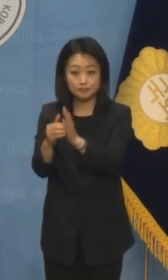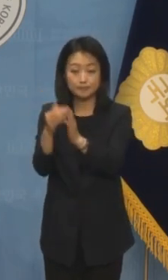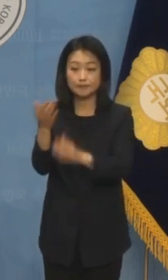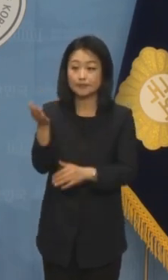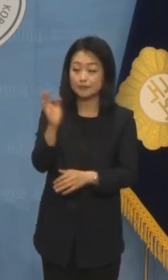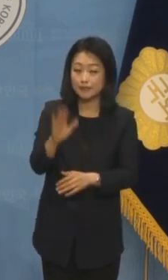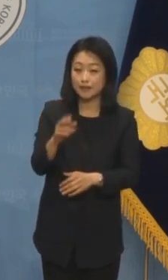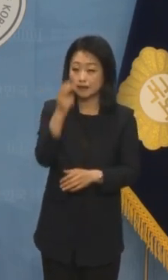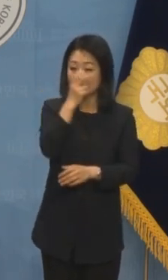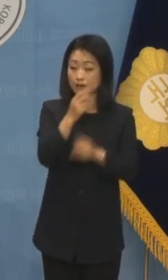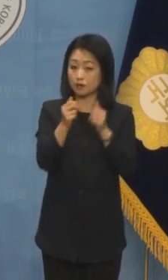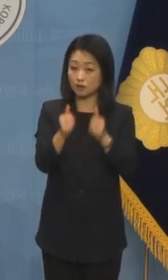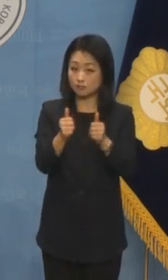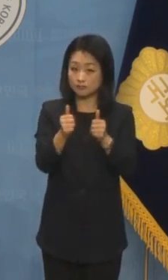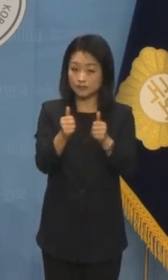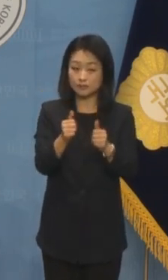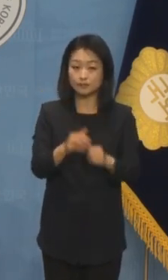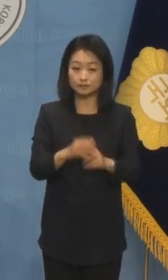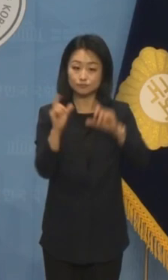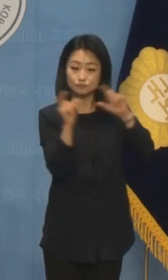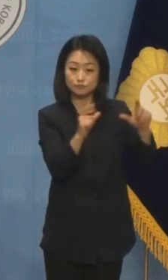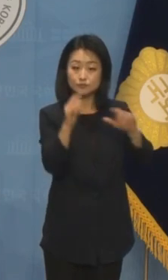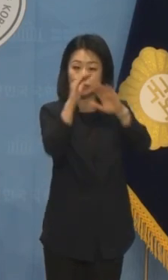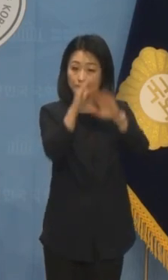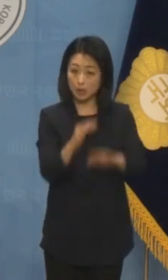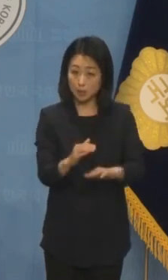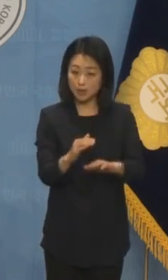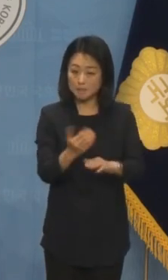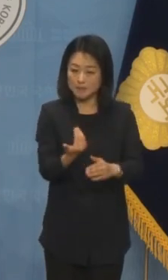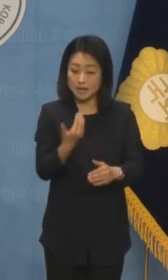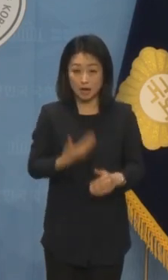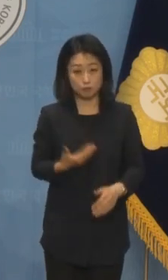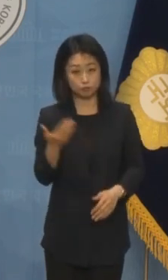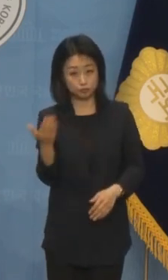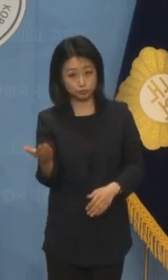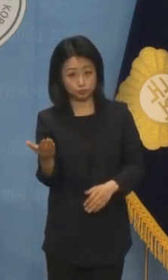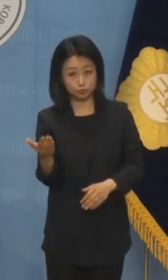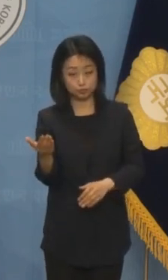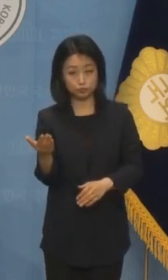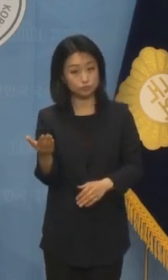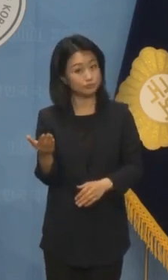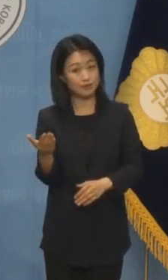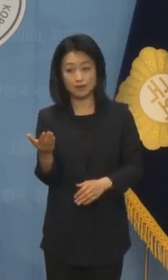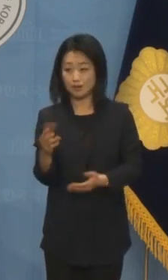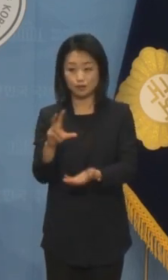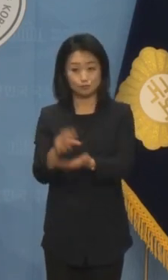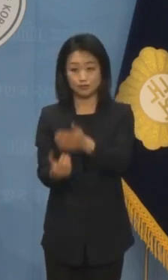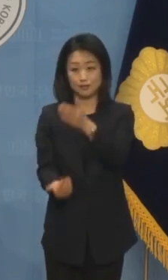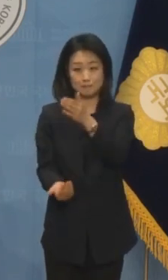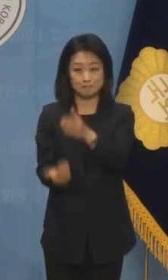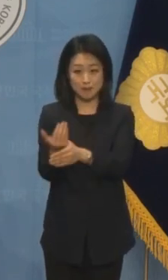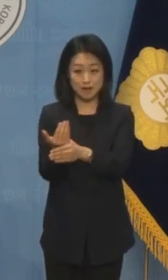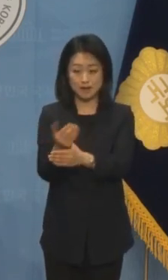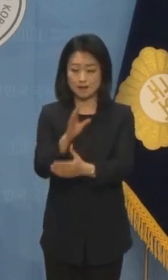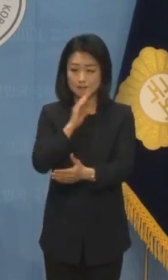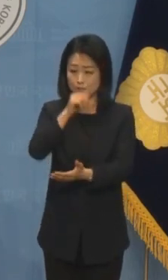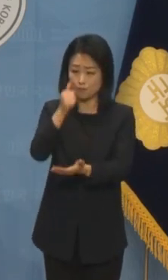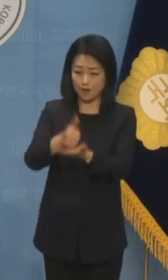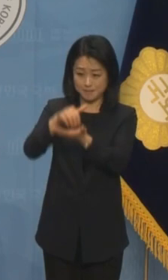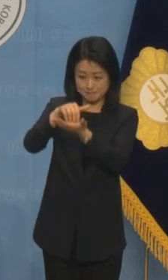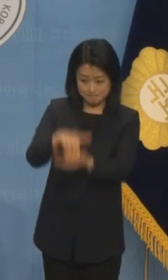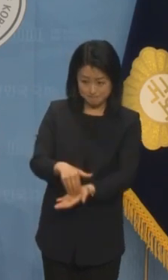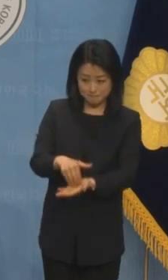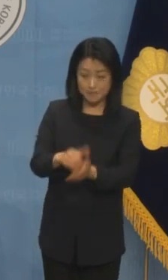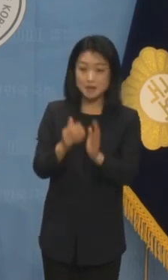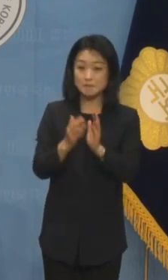그런데 검찰의 구형 내용을 사건 당사자에게 알려준 것은 앞의 사례를 훨씬 뛰어넘는 중대한 공무상